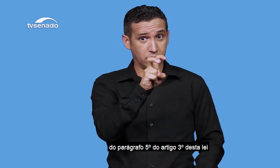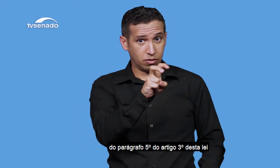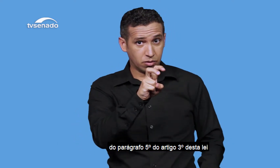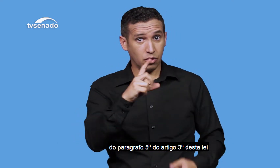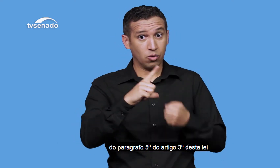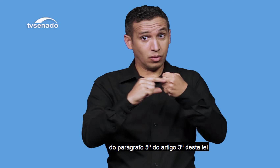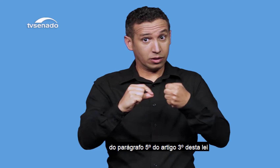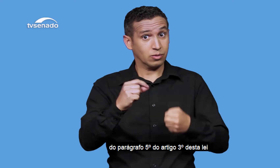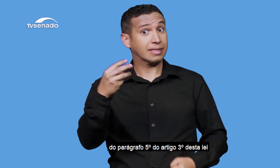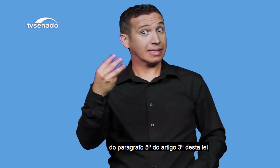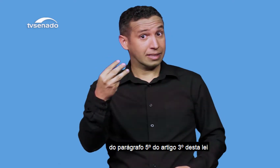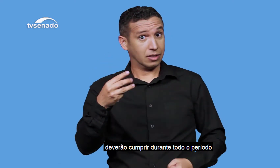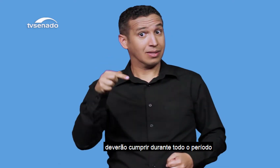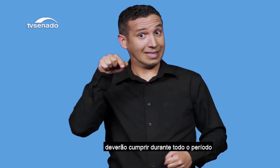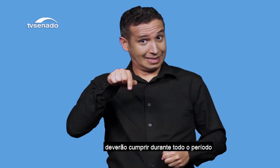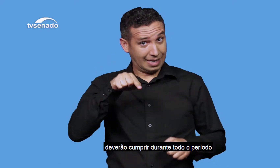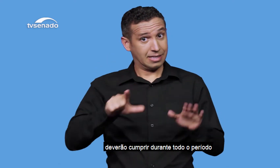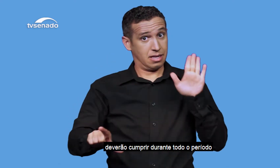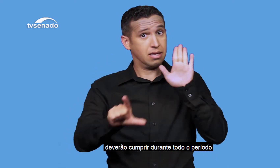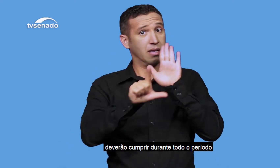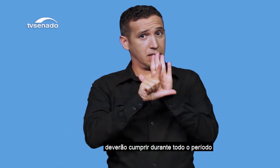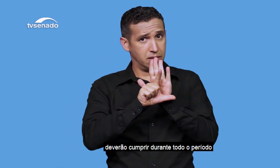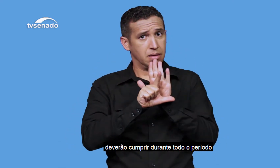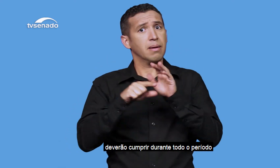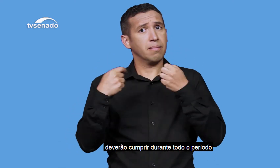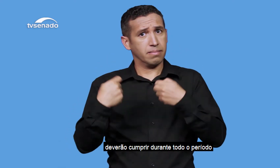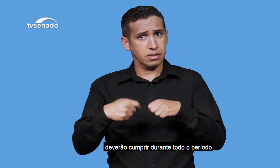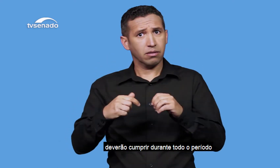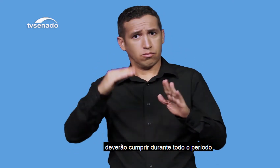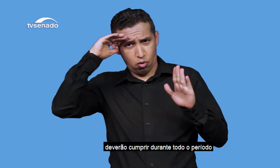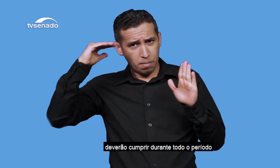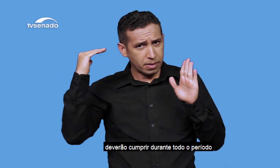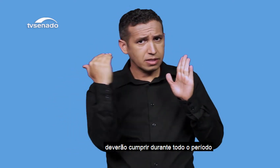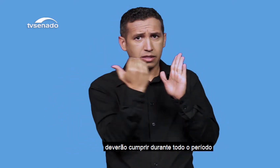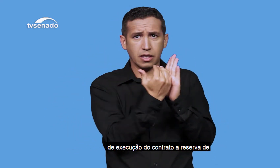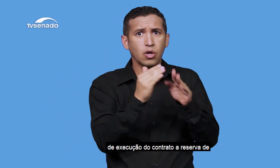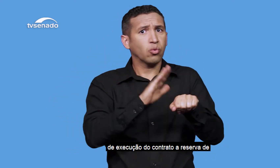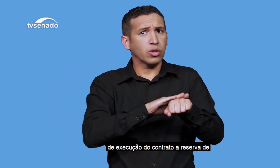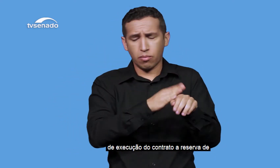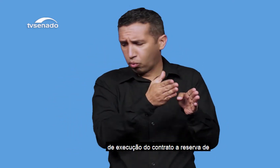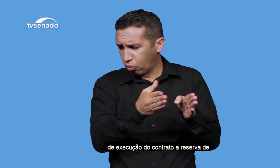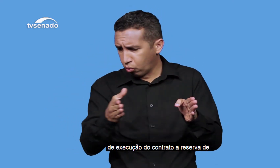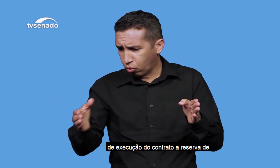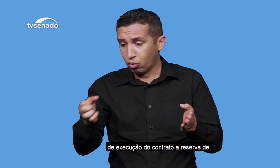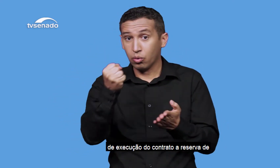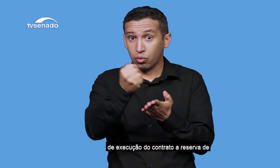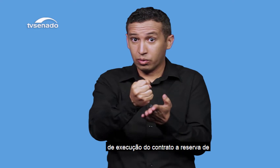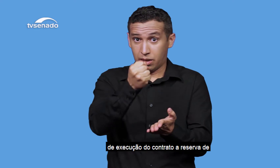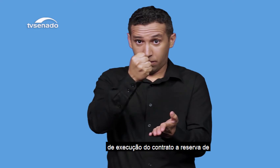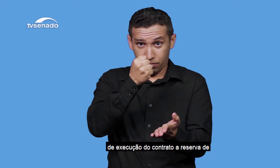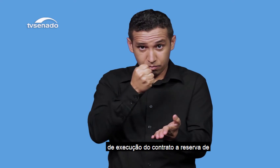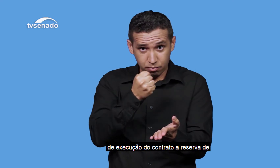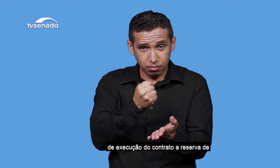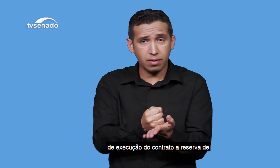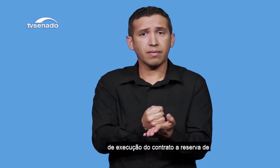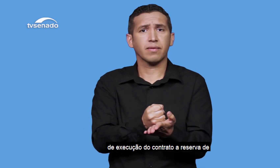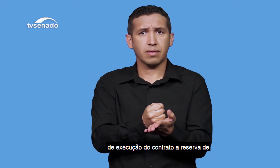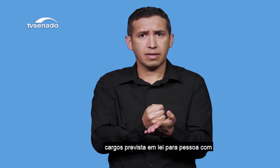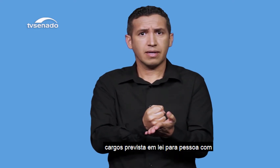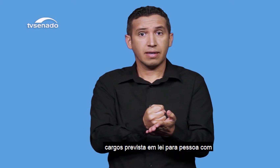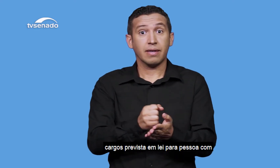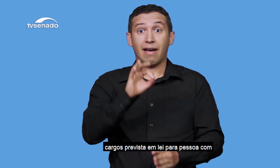5º do artigo 3º desta lei deverão cumprir durante todo o período de execução do contrato